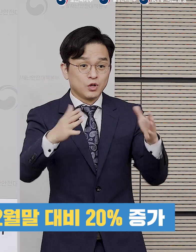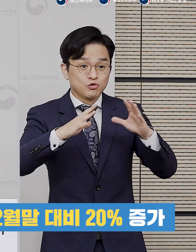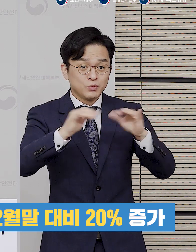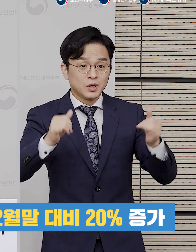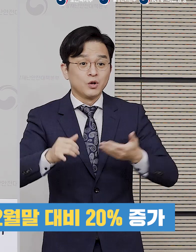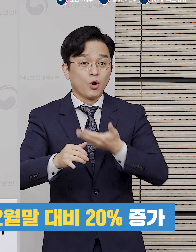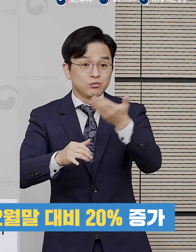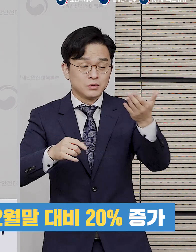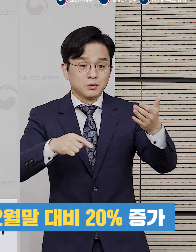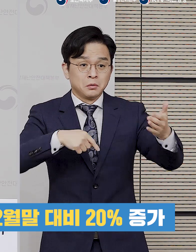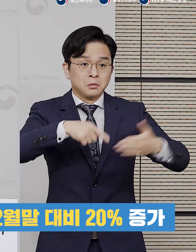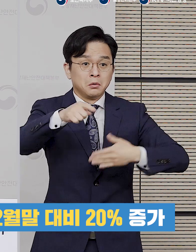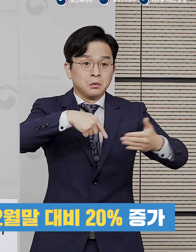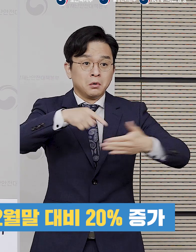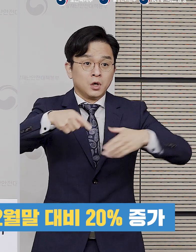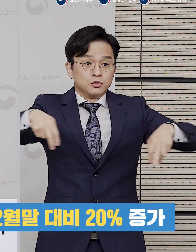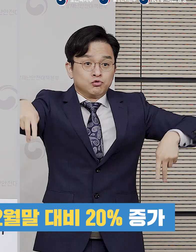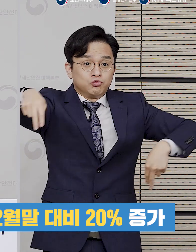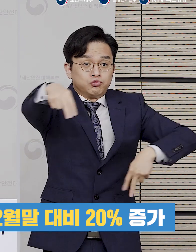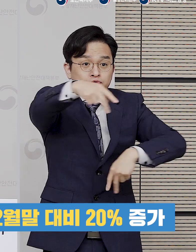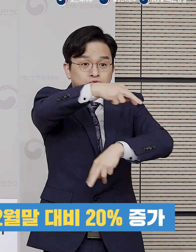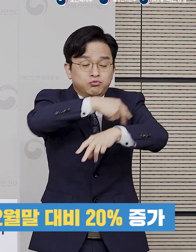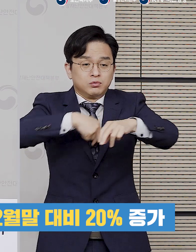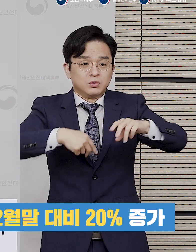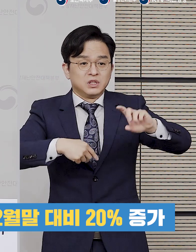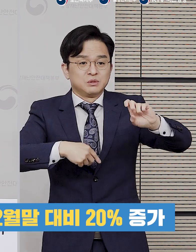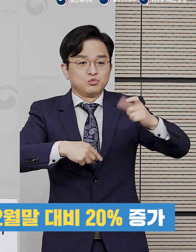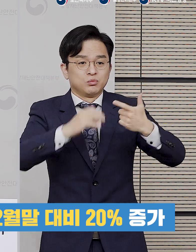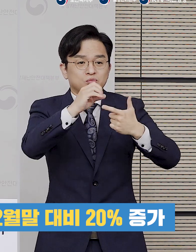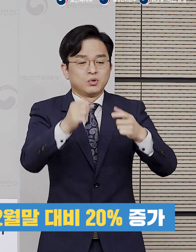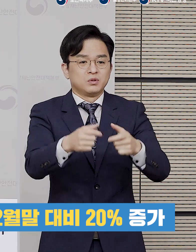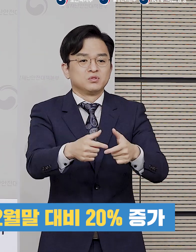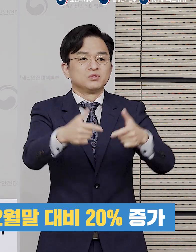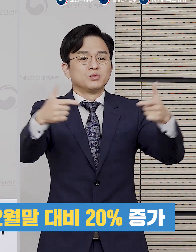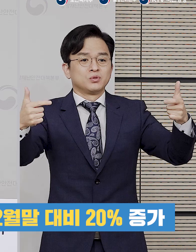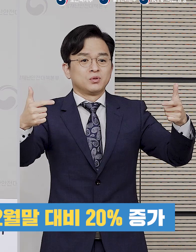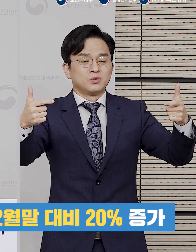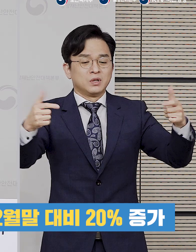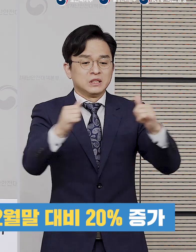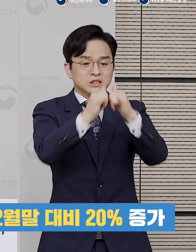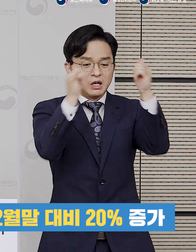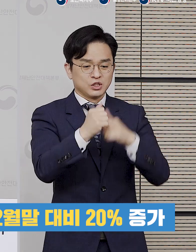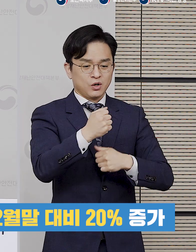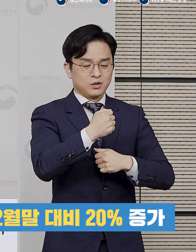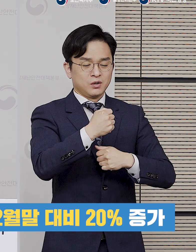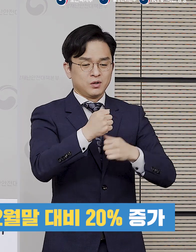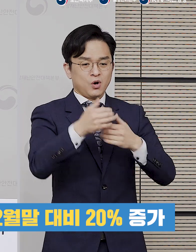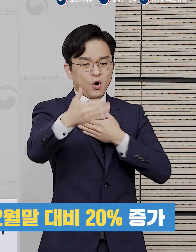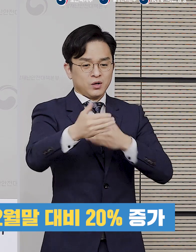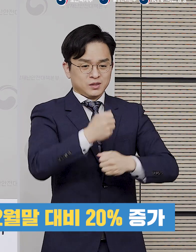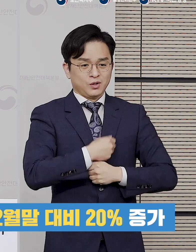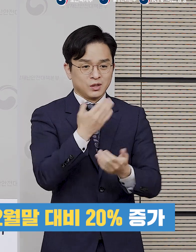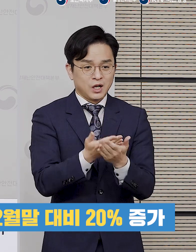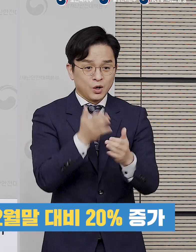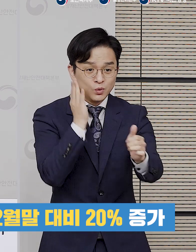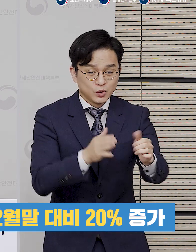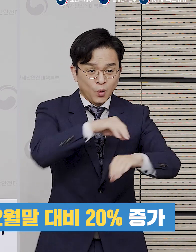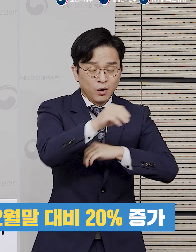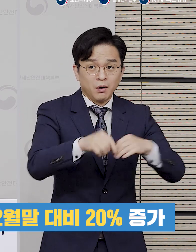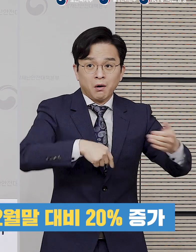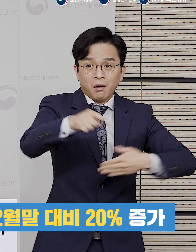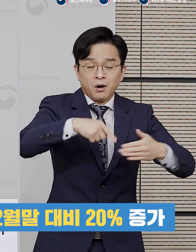3월 29일까지에는 국민들의 이동량이 다시 16% 정도 증가해서 거리두기가